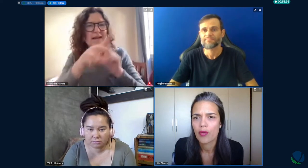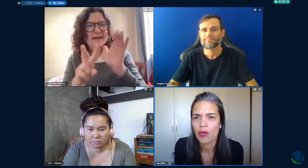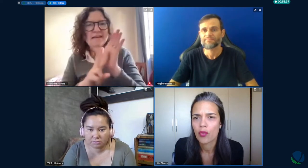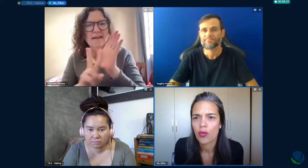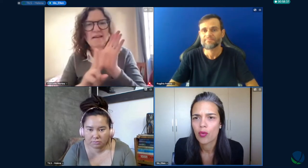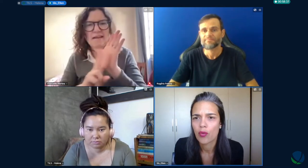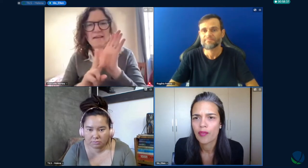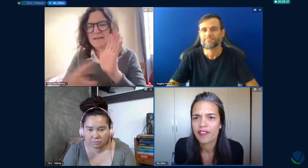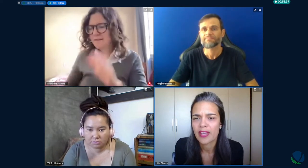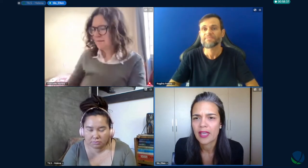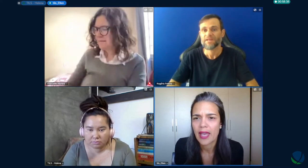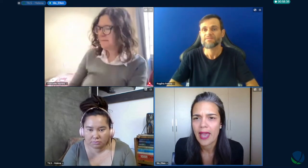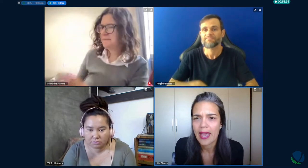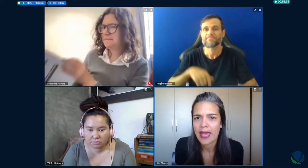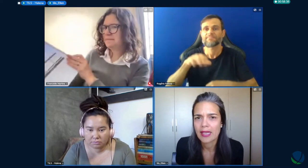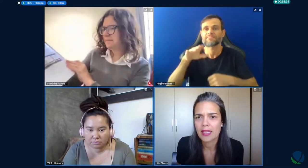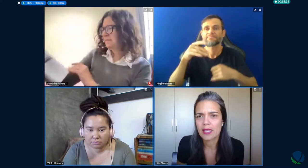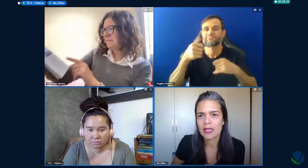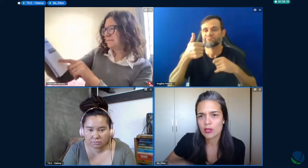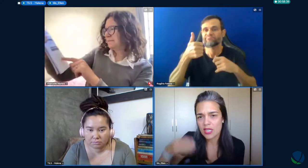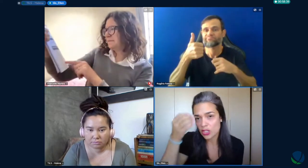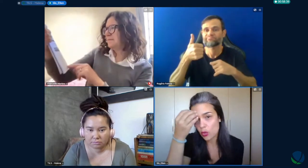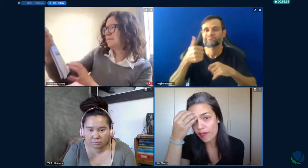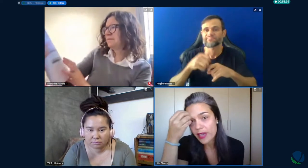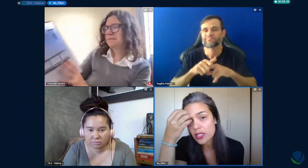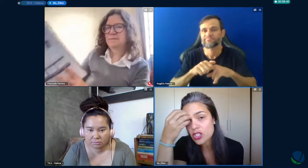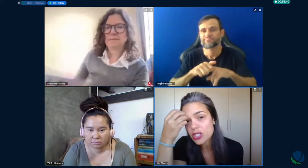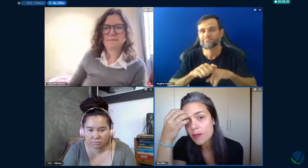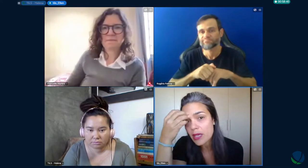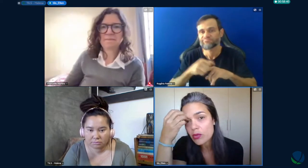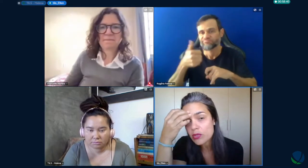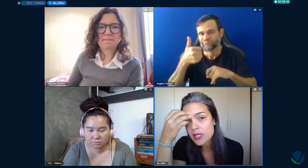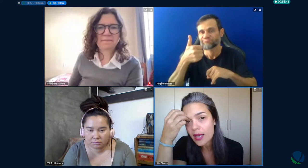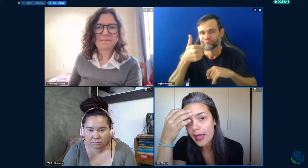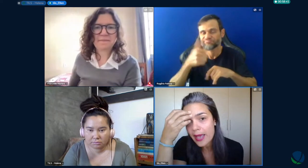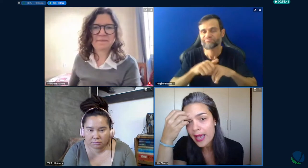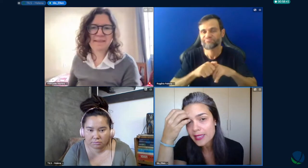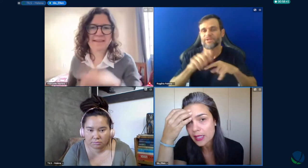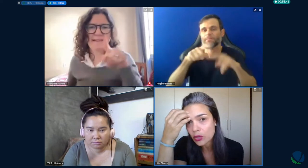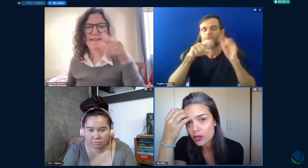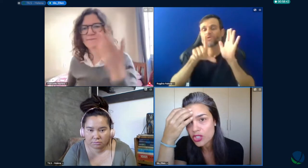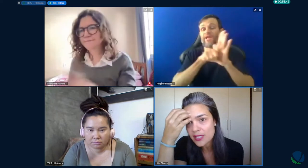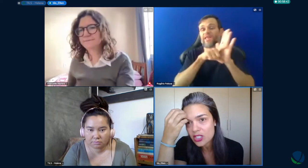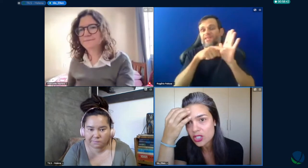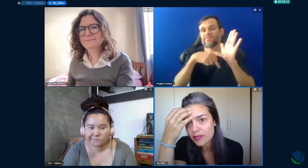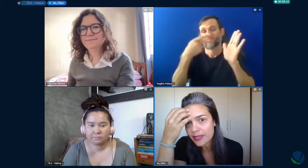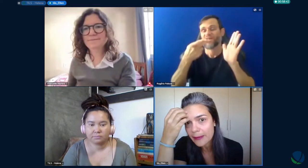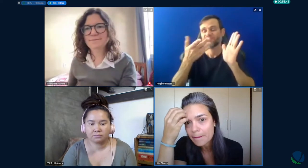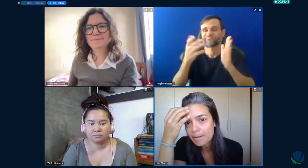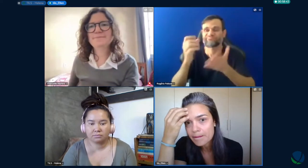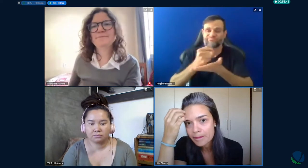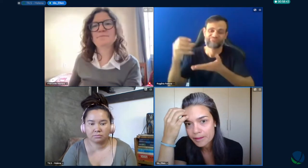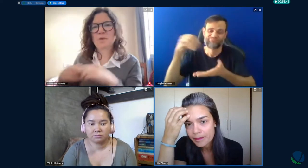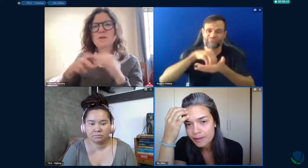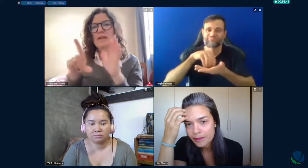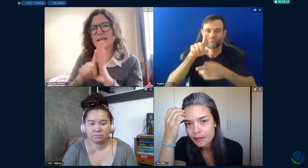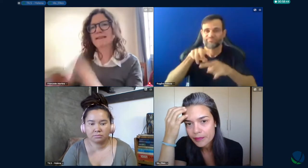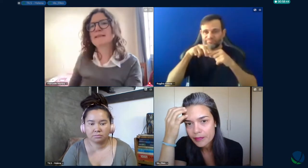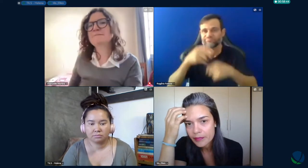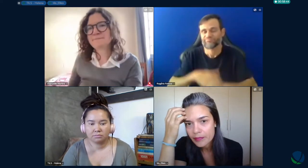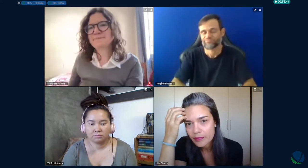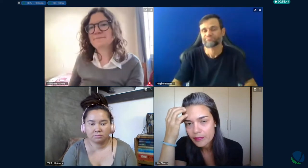Eu vi que no site do governo a gente também usa essa tecnologia assistiva, né?